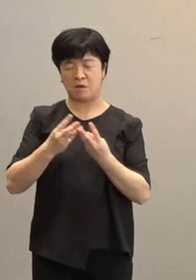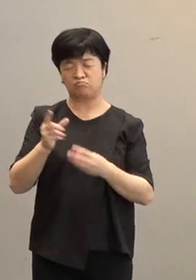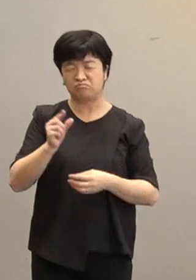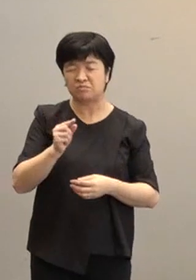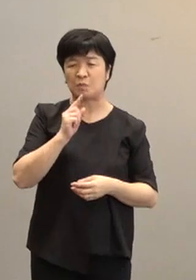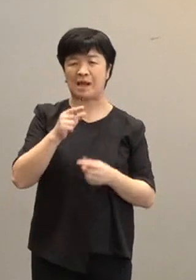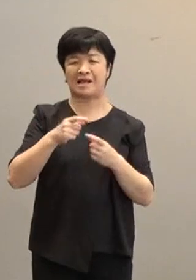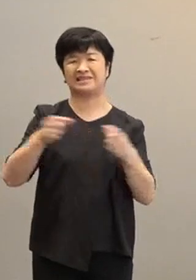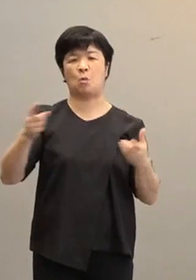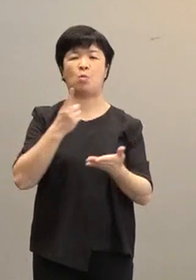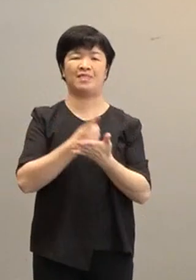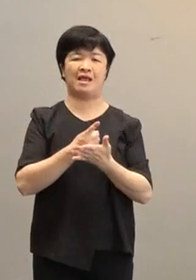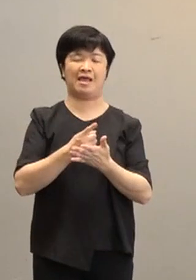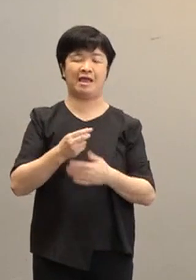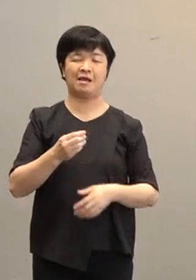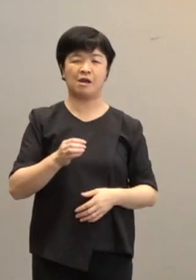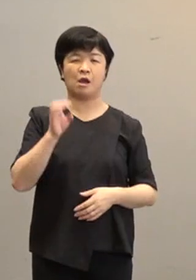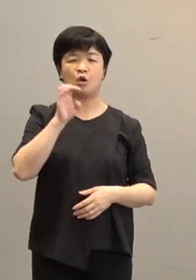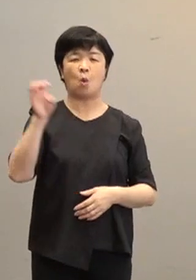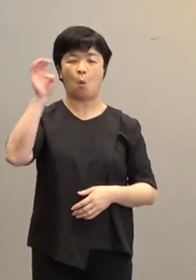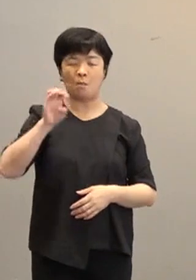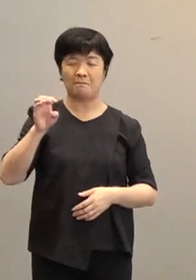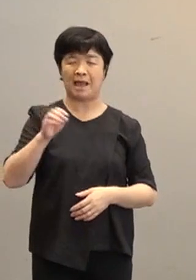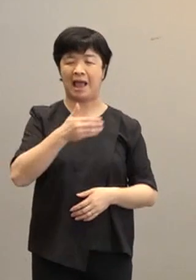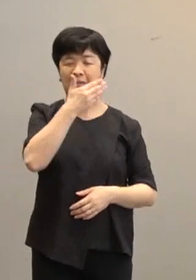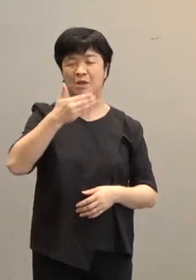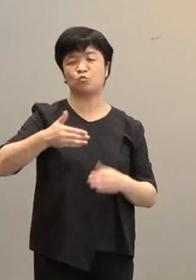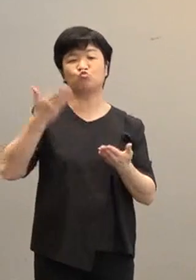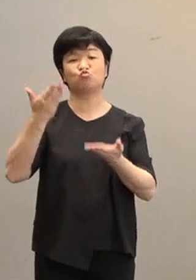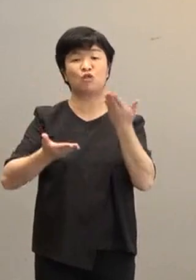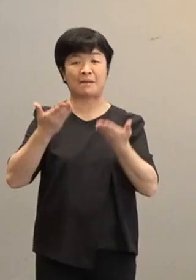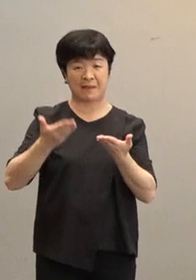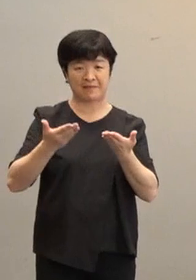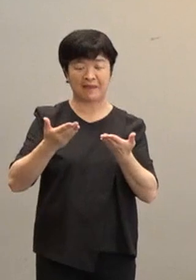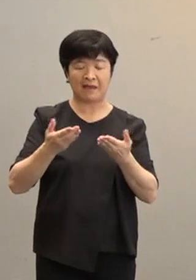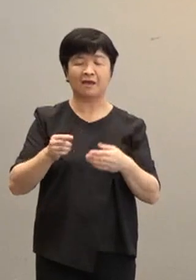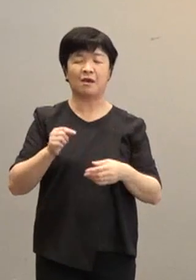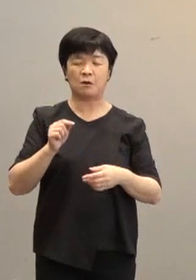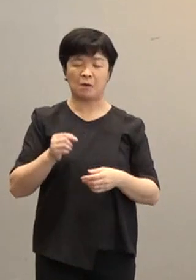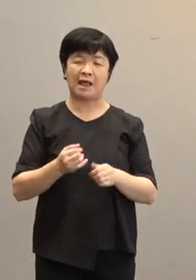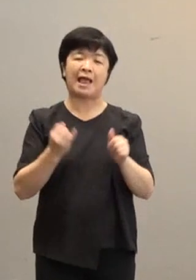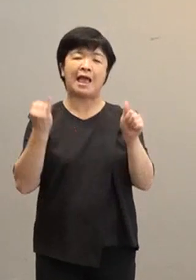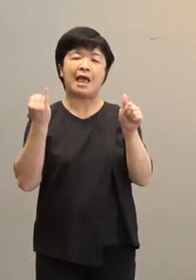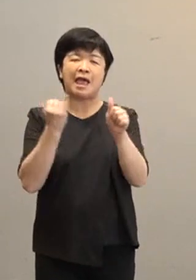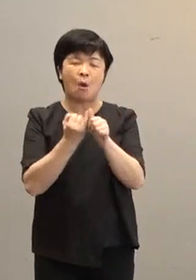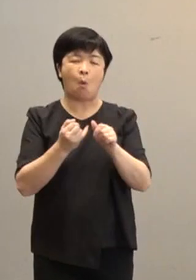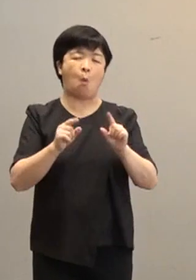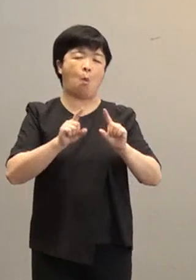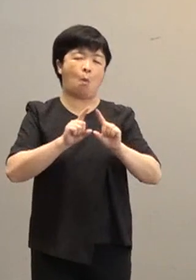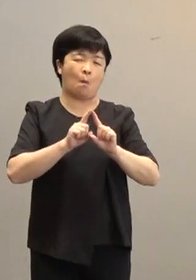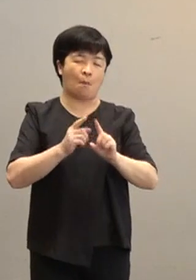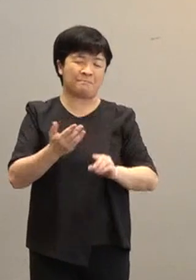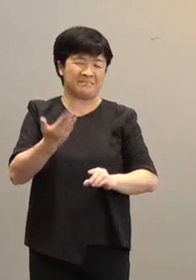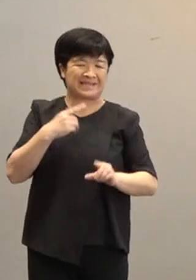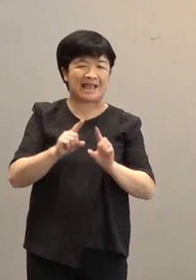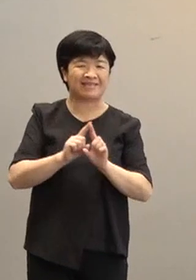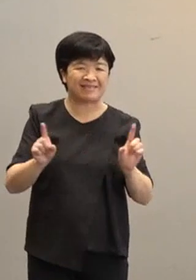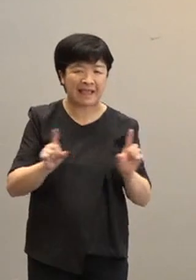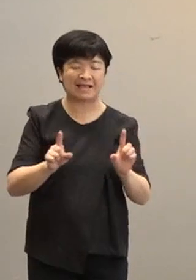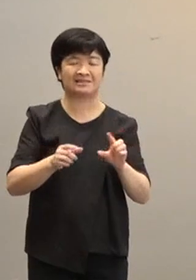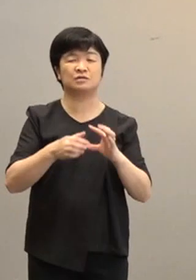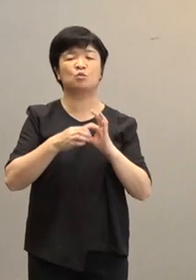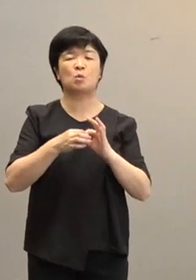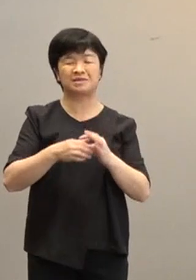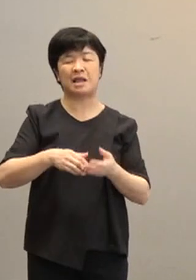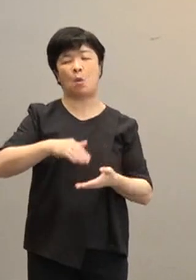欧米に比べてですね、少なくともその結婚を前提として、子どもというのがあると、まあ、これは日